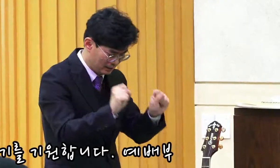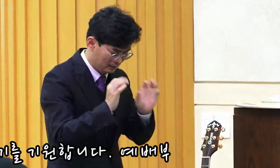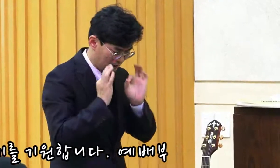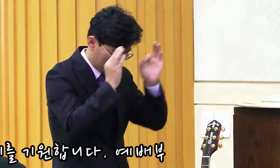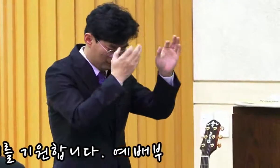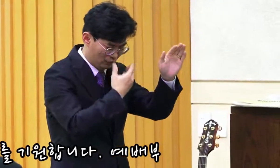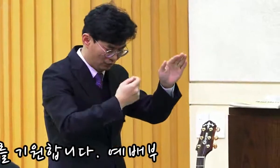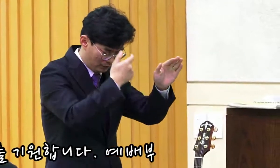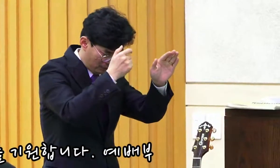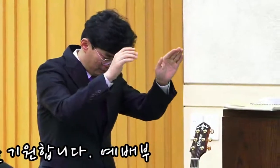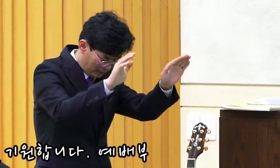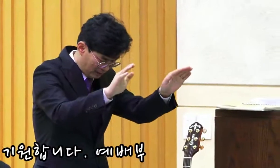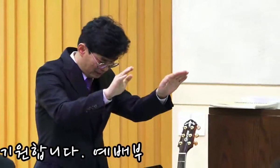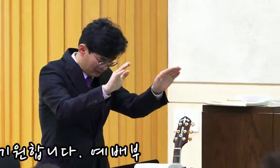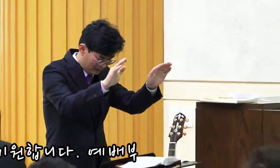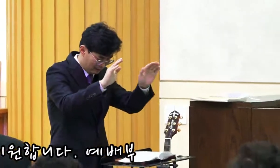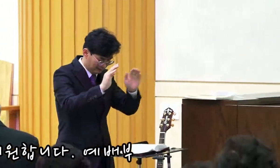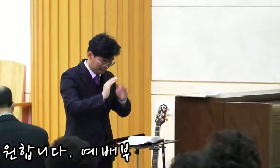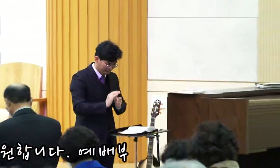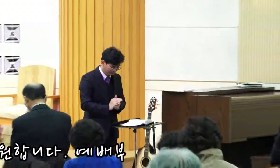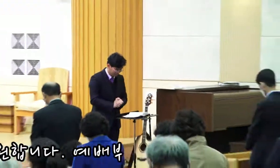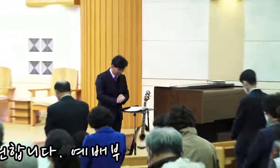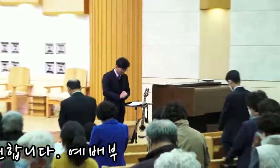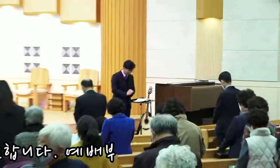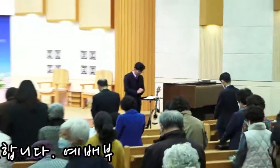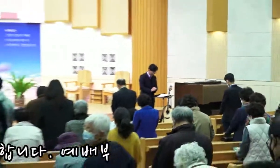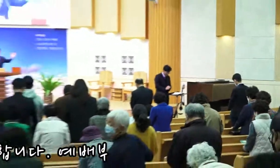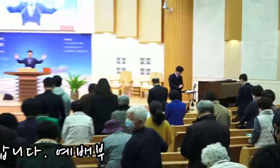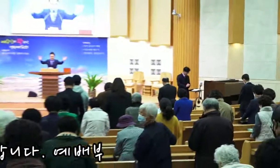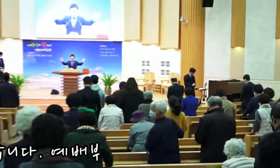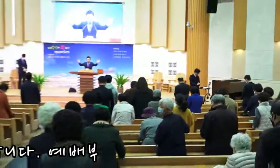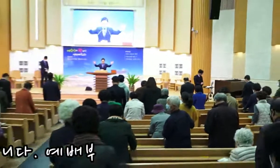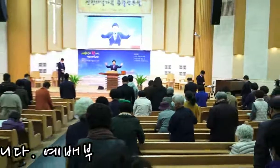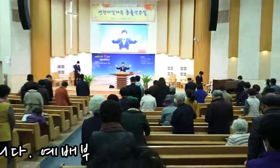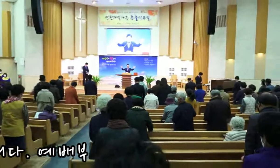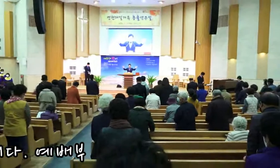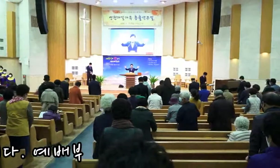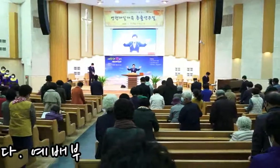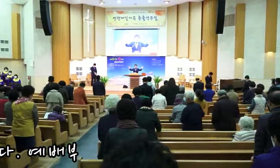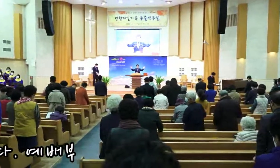간절히 축원하옵나이다. 아멘.